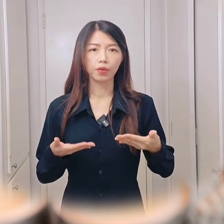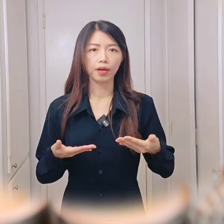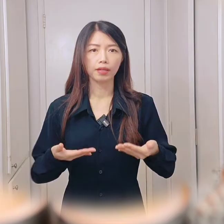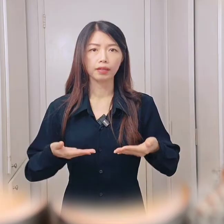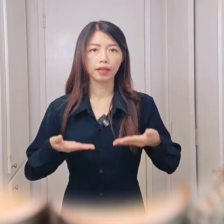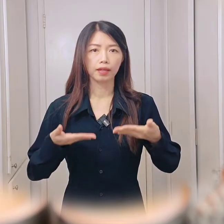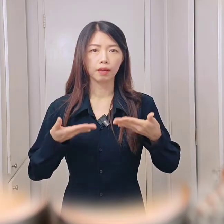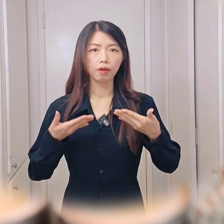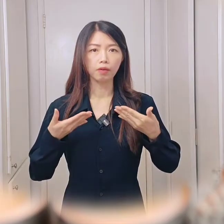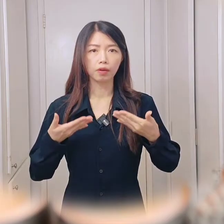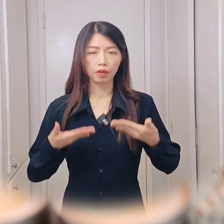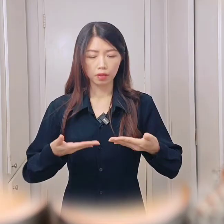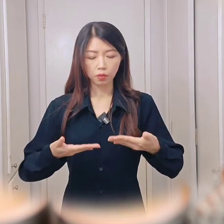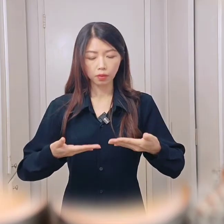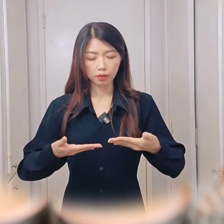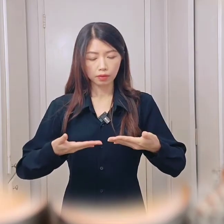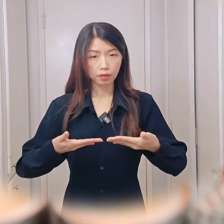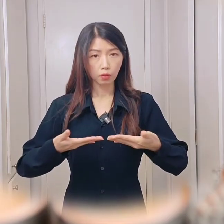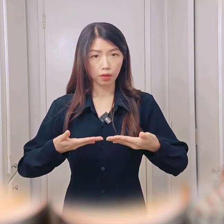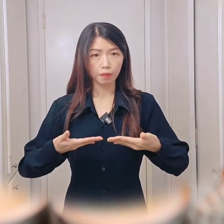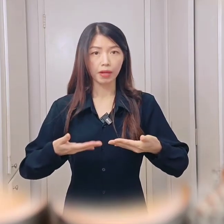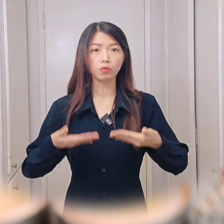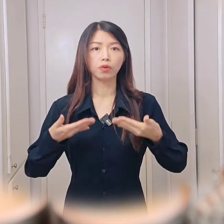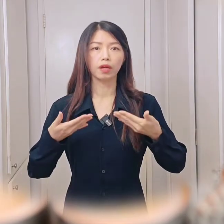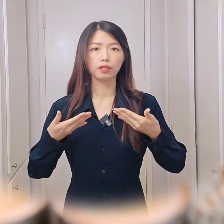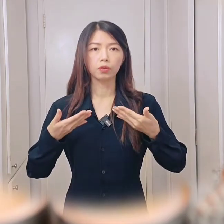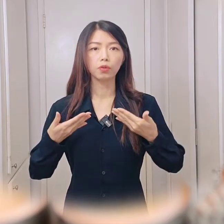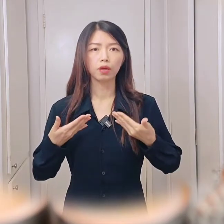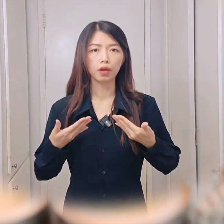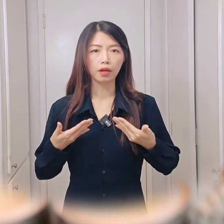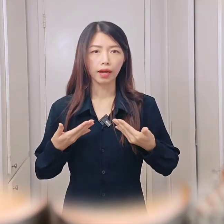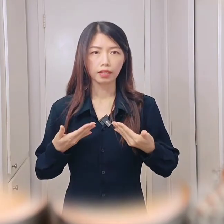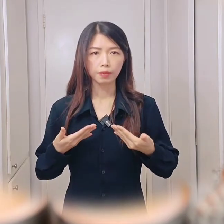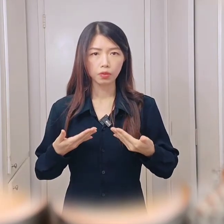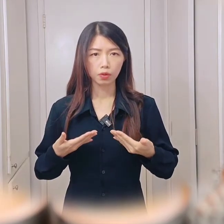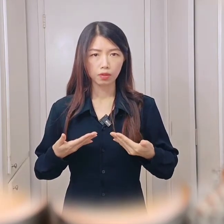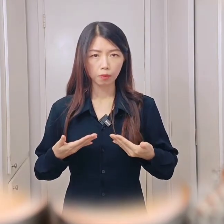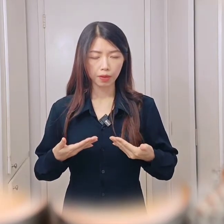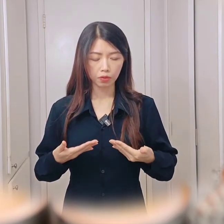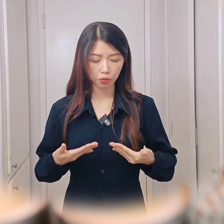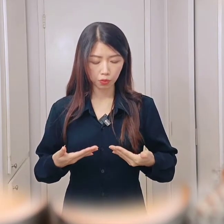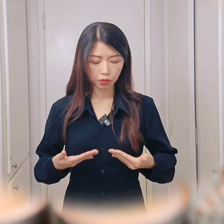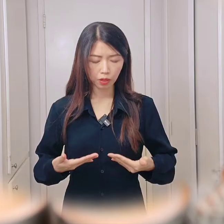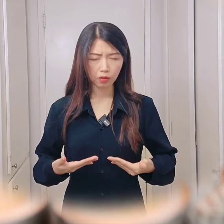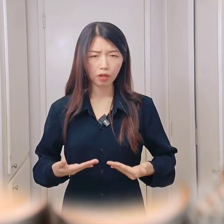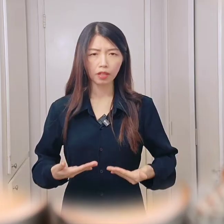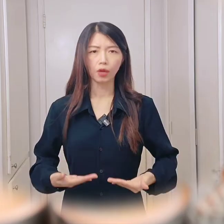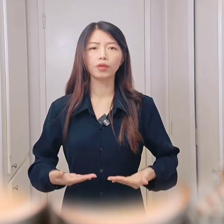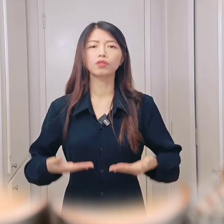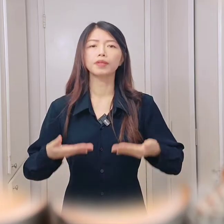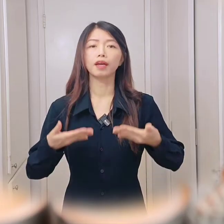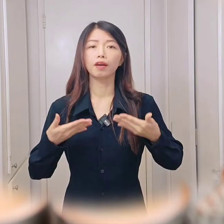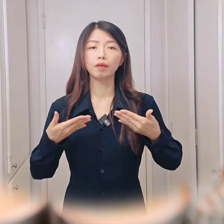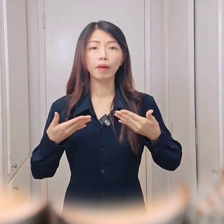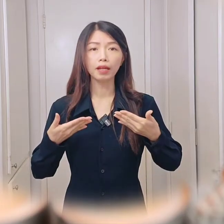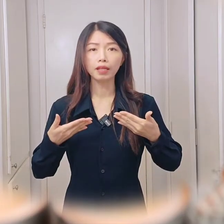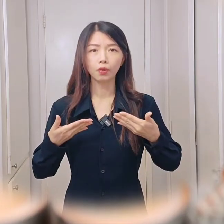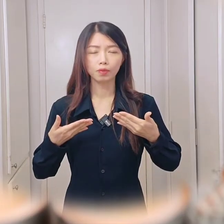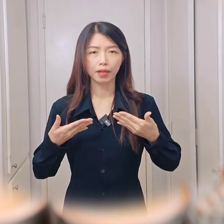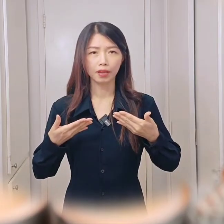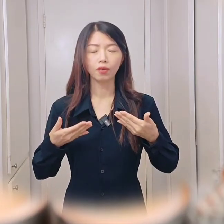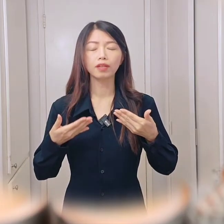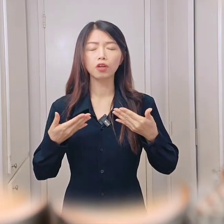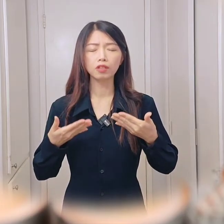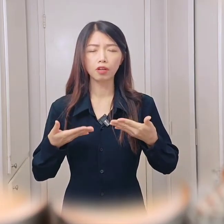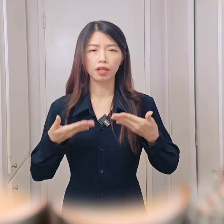양손바닥을 위로 한 이 상태에서 손끝을 서로 이렇게 마주보게 하시고 가슴 쪽에서 배 쪽으로 천천히 내려와 주시면 돼요. 빨리